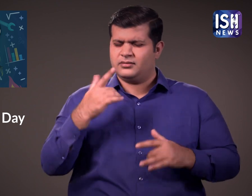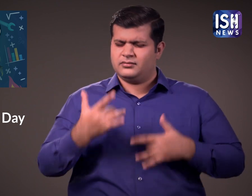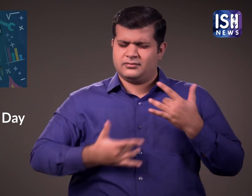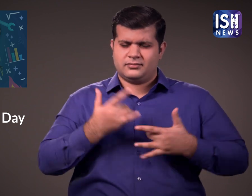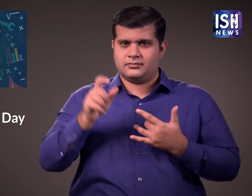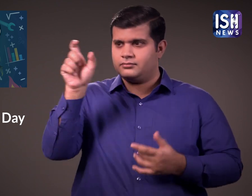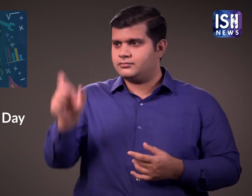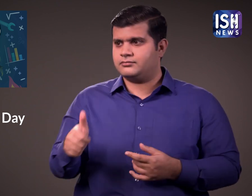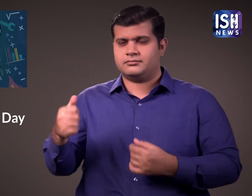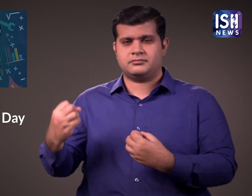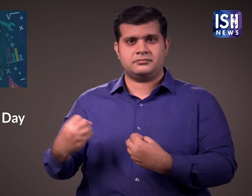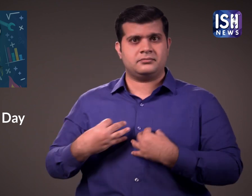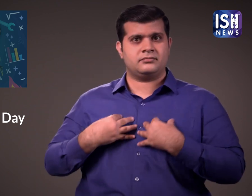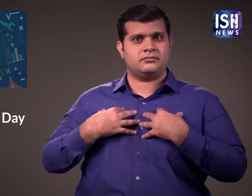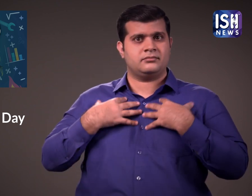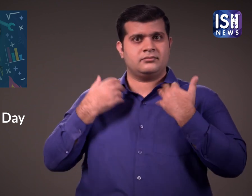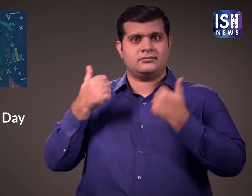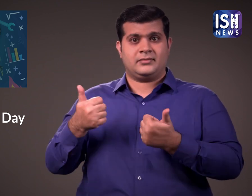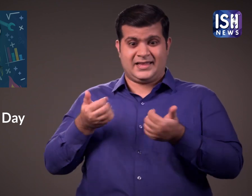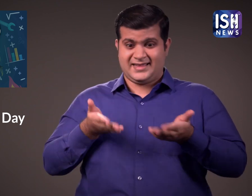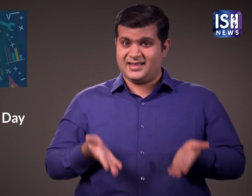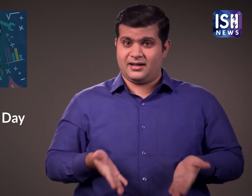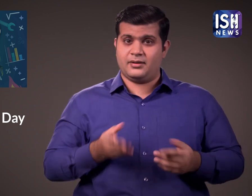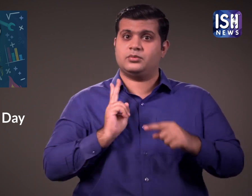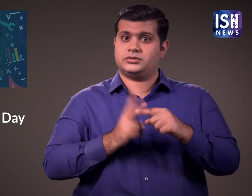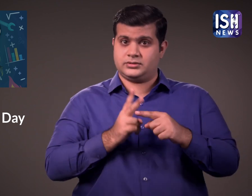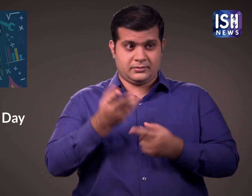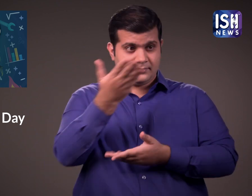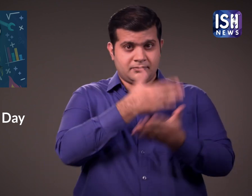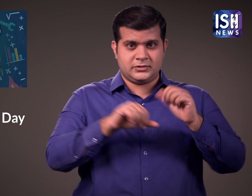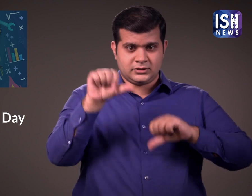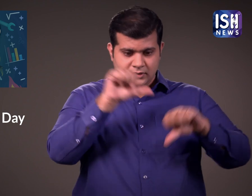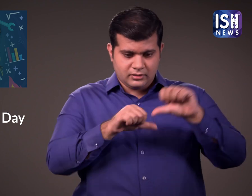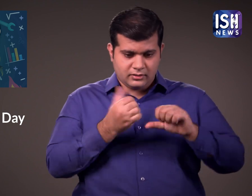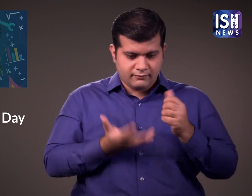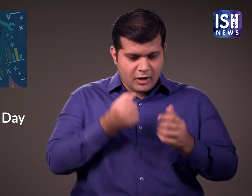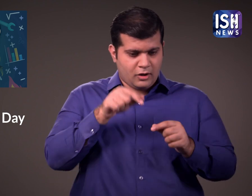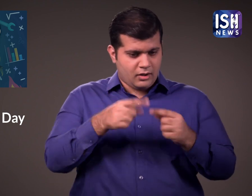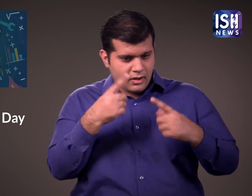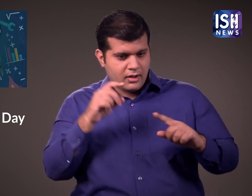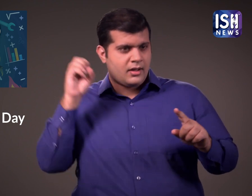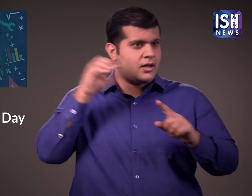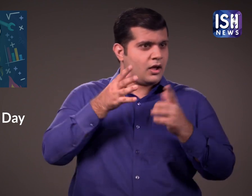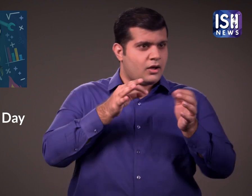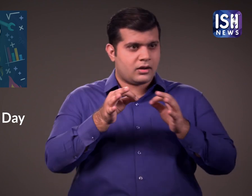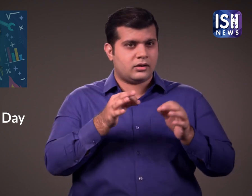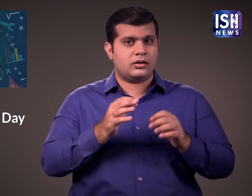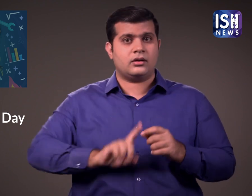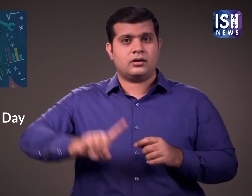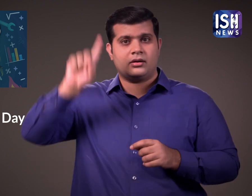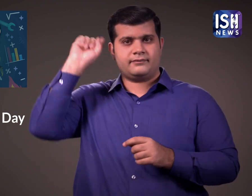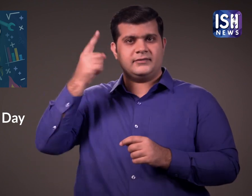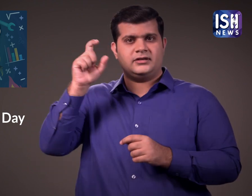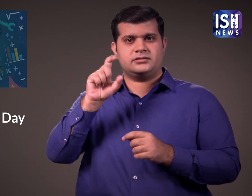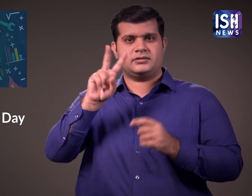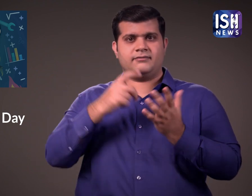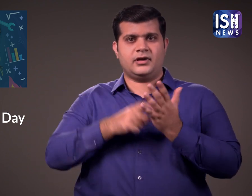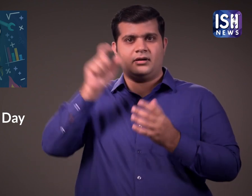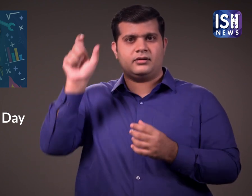भर में कई लोगों के सबसे बड़े प्रेड़ना के रूप में जाना जाता है रमन का कार्या आदुनिक विज्ञान में सहायक सिथ होता